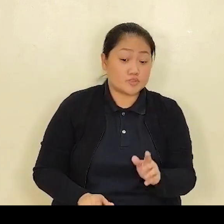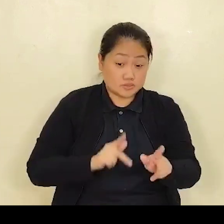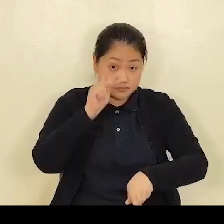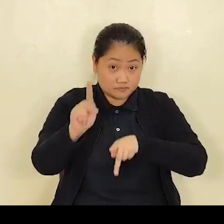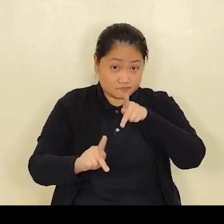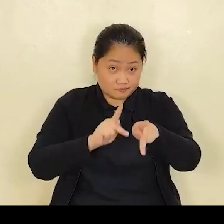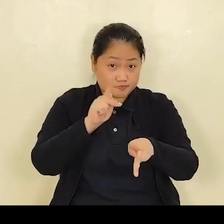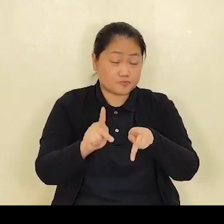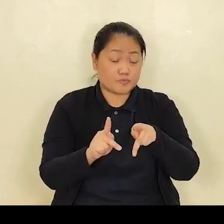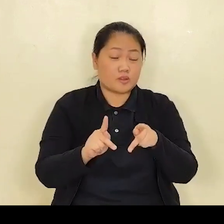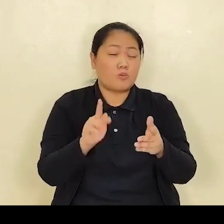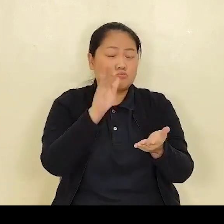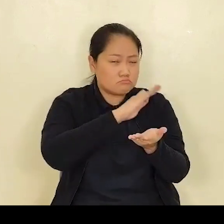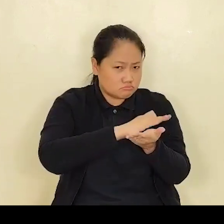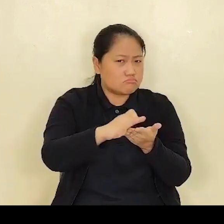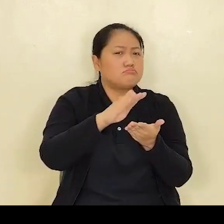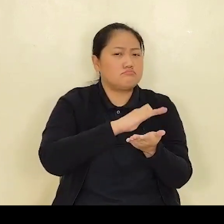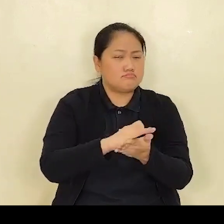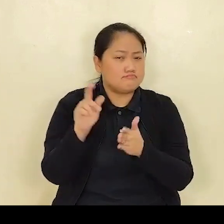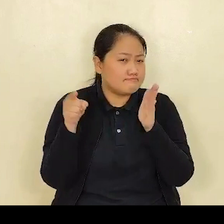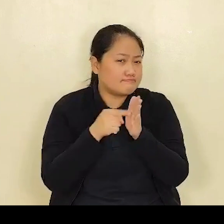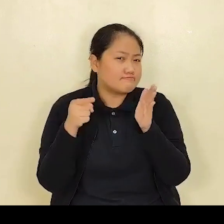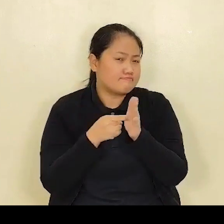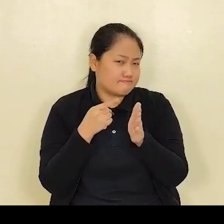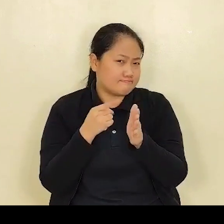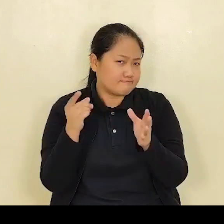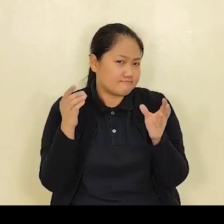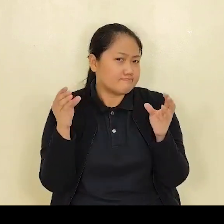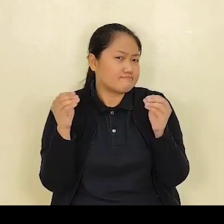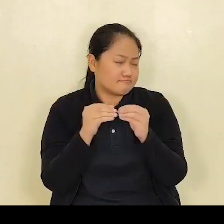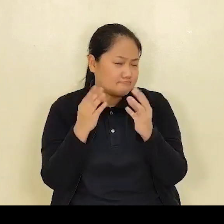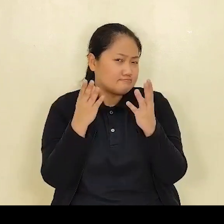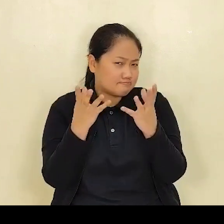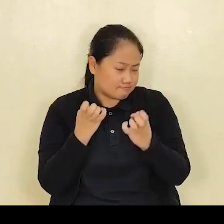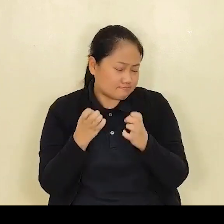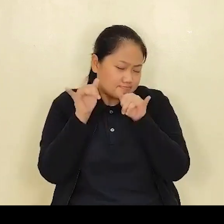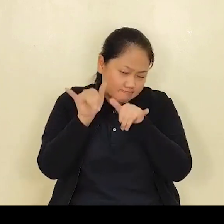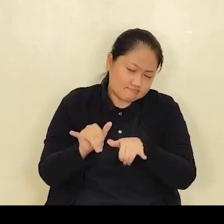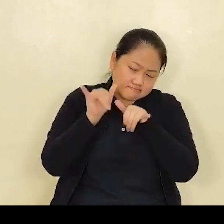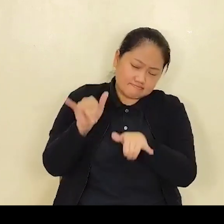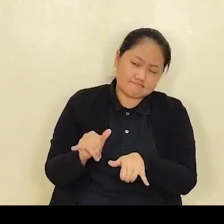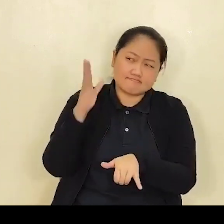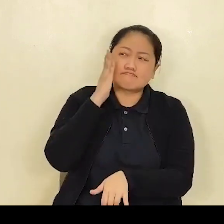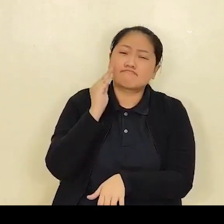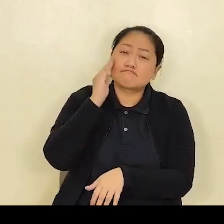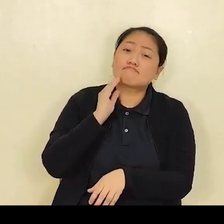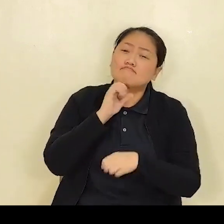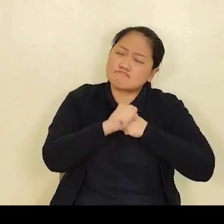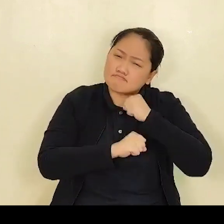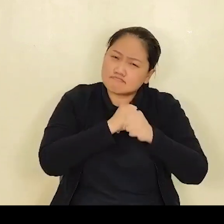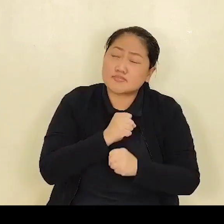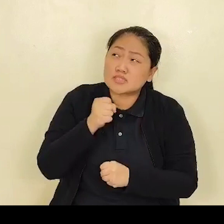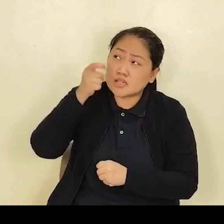mapagpatawad. Minsan kasi mas gusto nating manatili sa kinasasadlakan nating dusa. Lord, dito